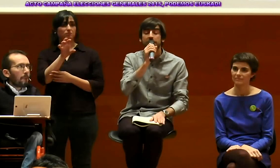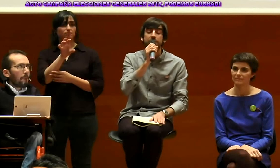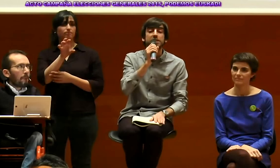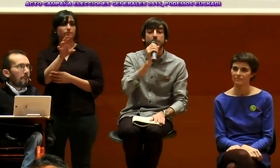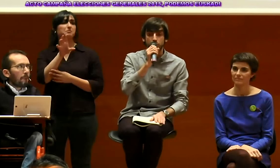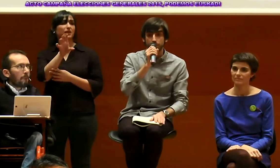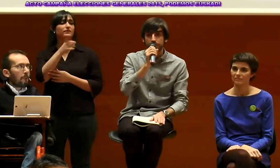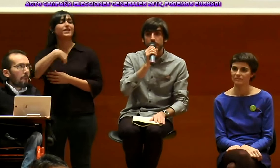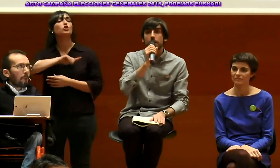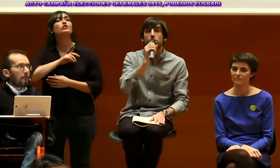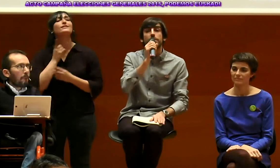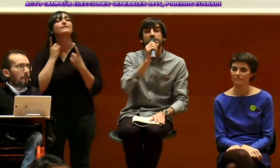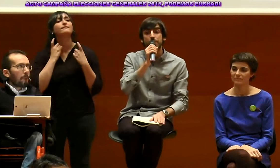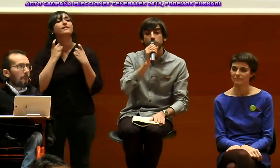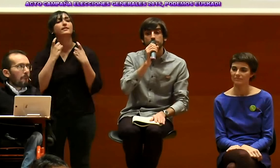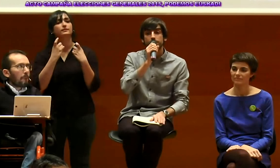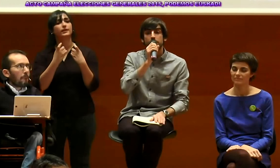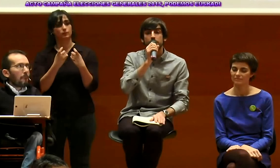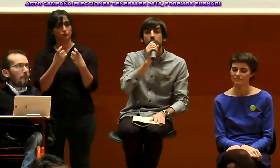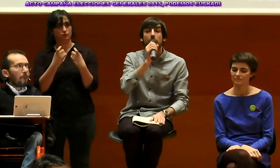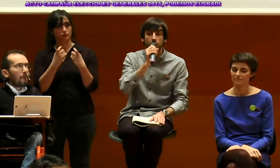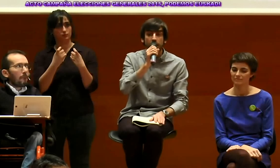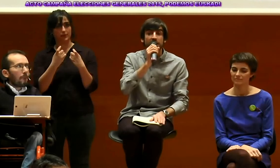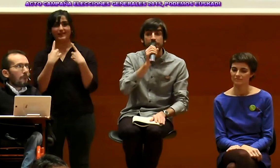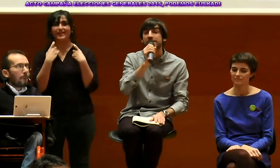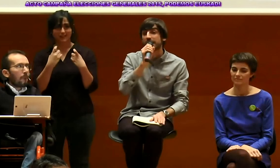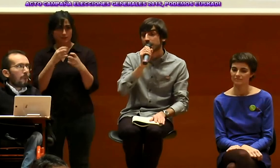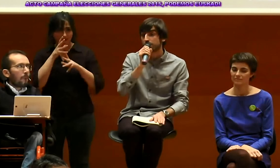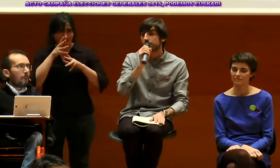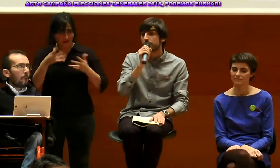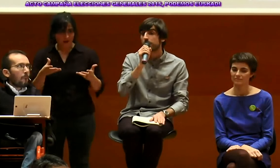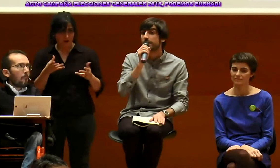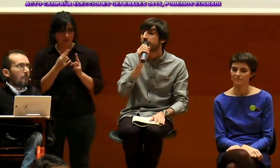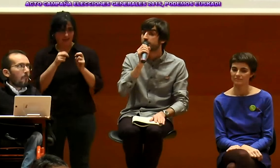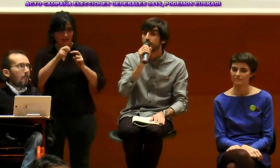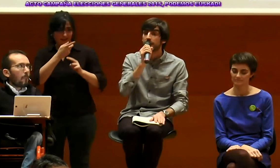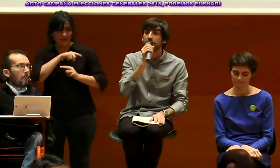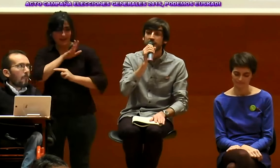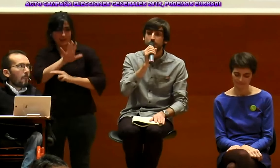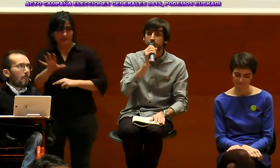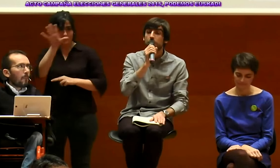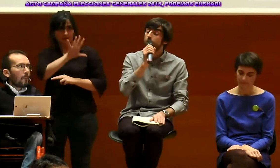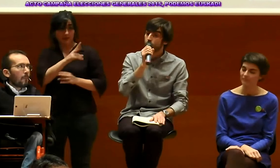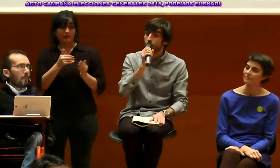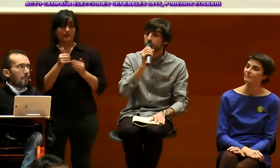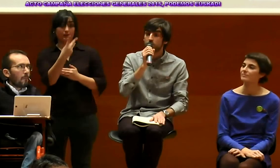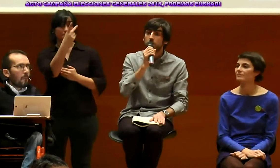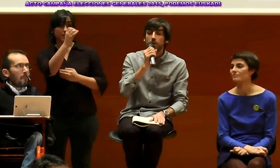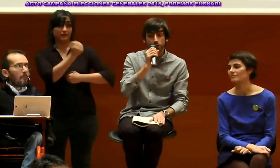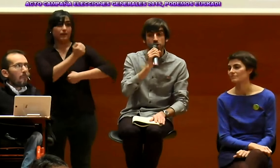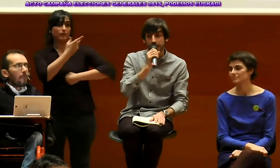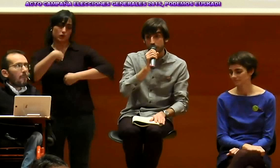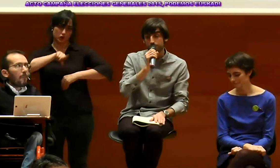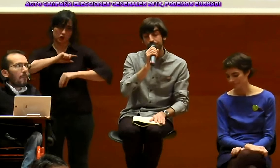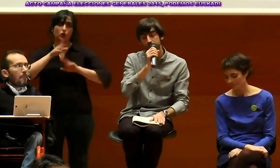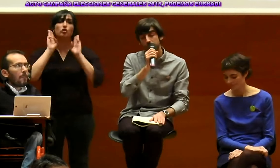el país que necesitamos. Lo necesitamos ahora a nivel estatal. El 20 de diciembre elegiremos un Congreso y